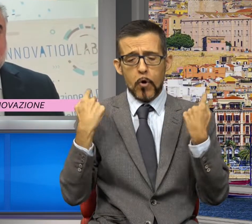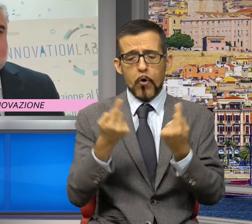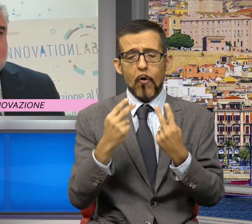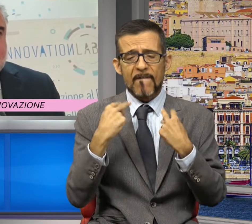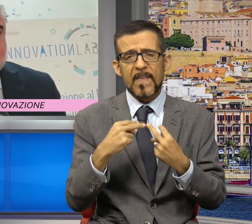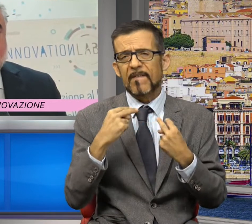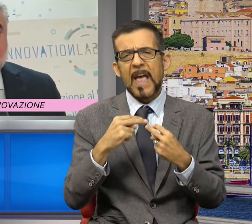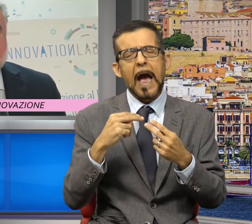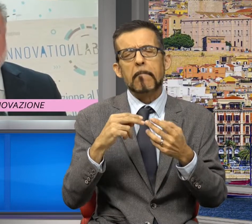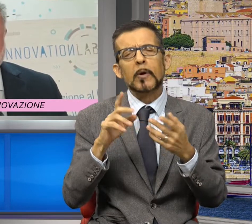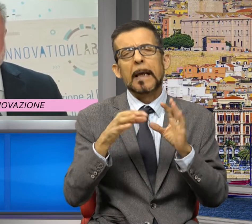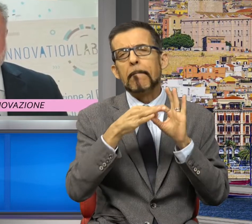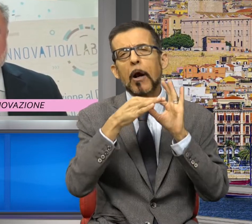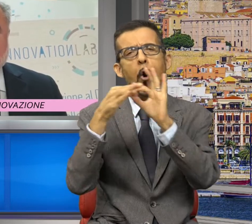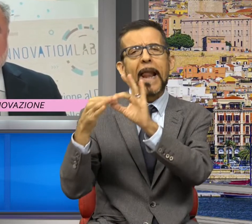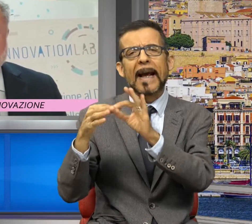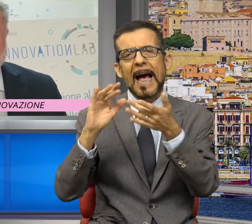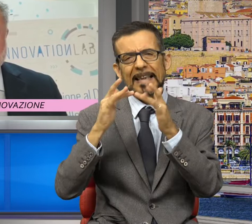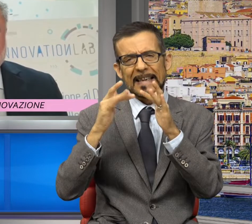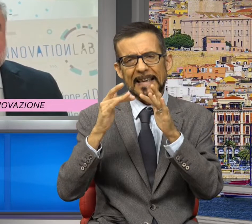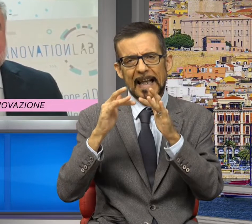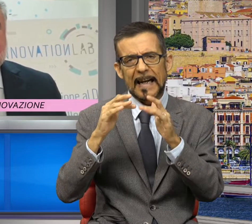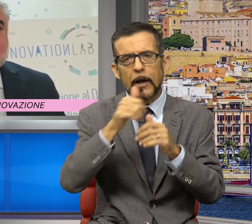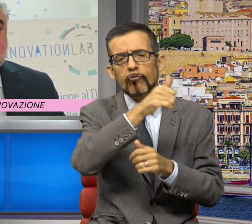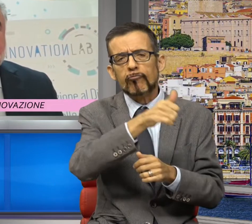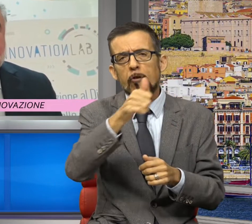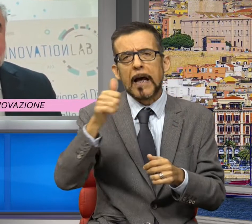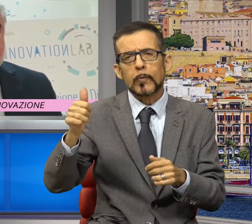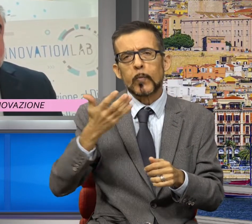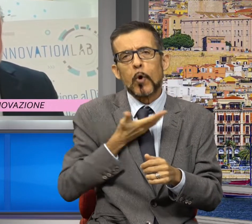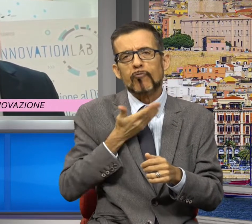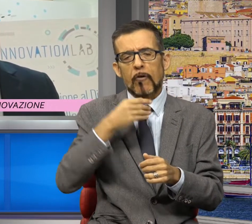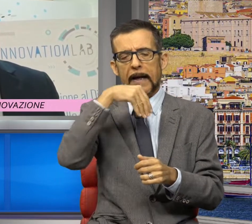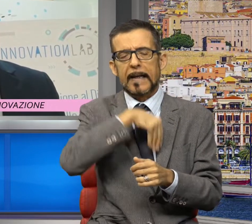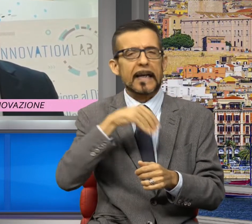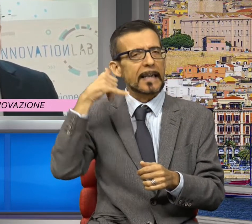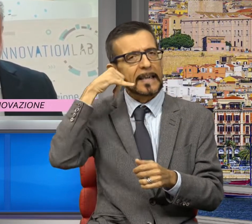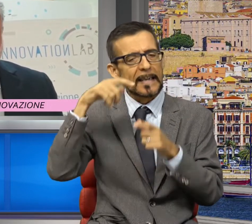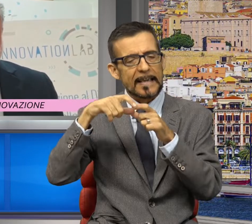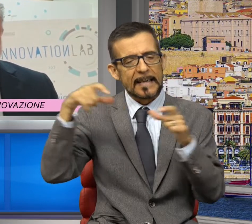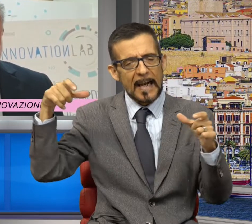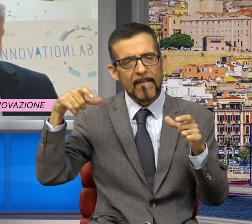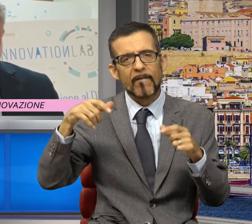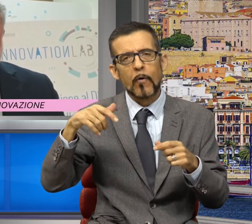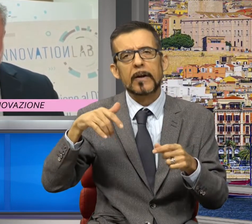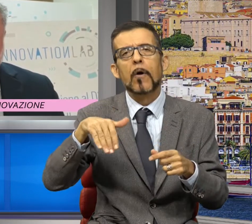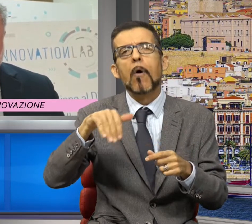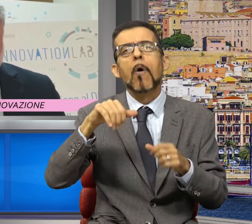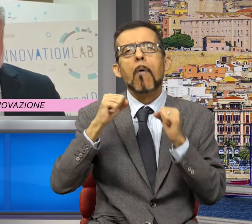iperconnesso in cui ognuno di noi ha in tasca uno smartphone e quindi a portata di